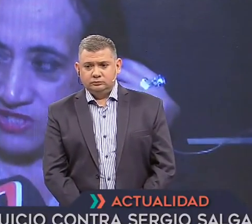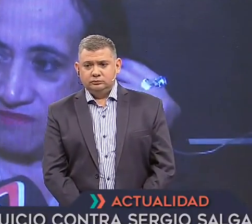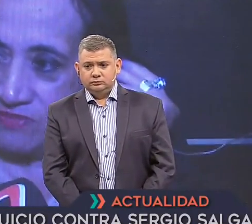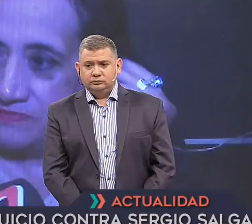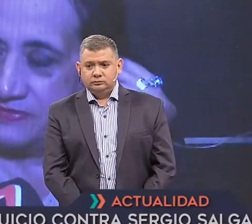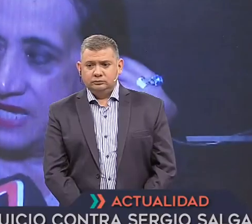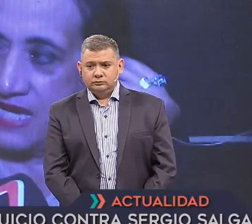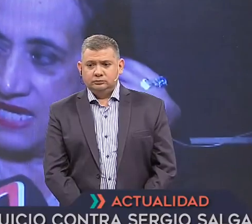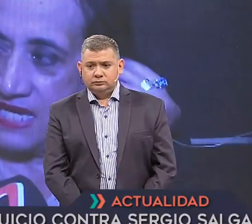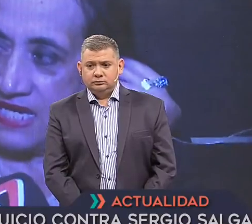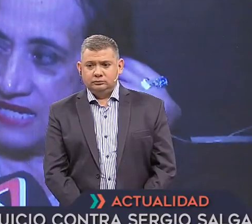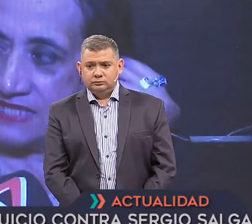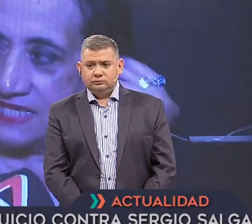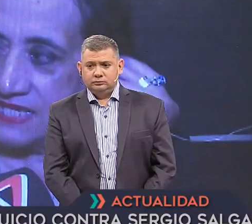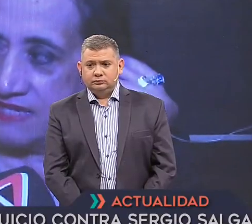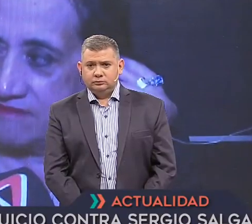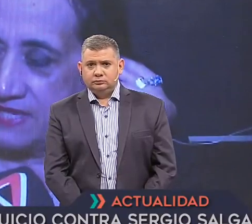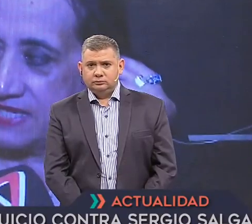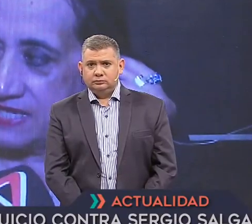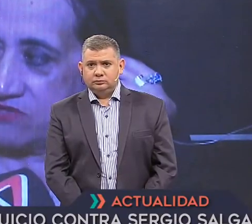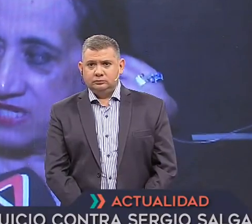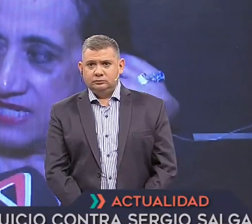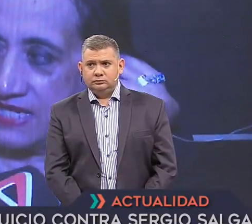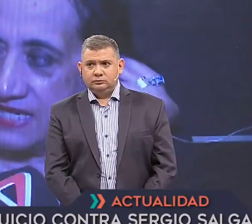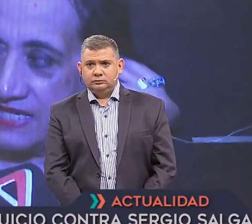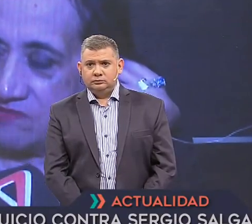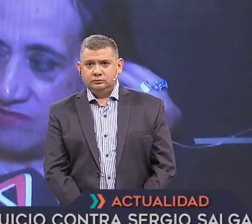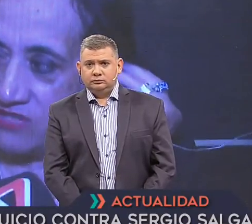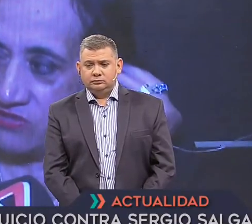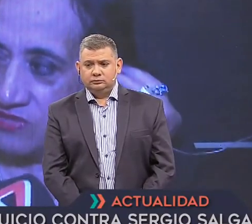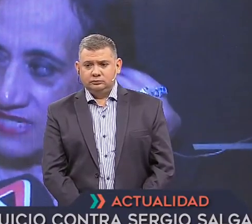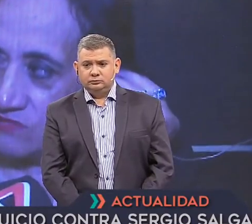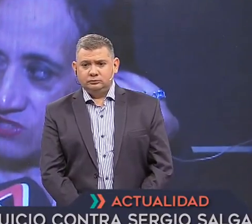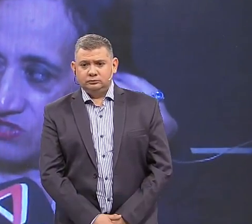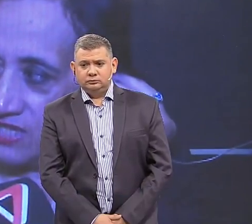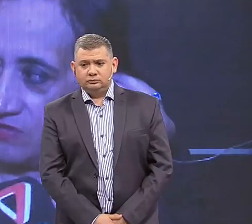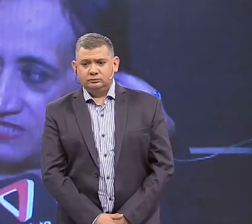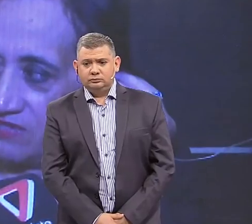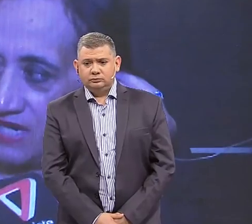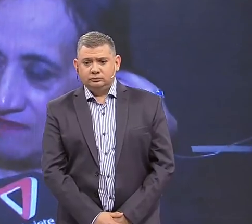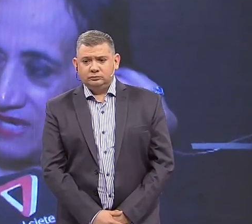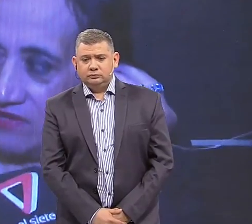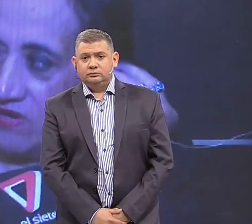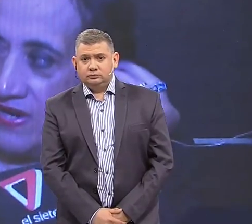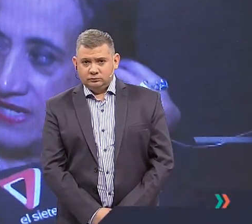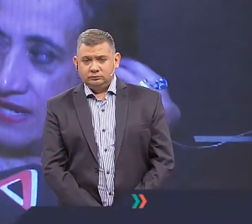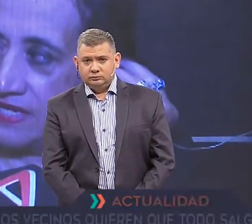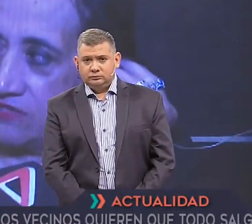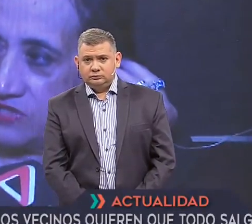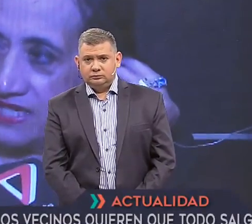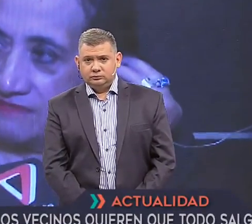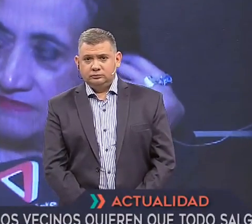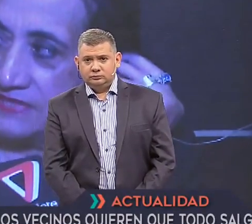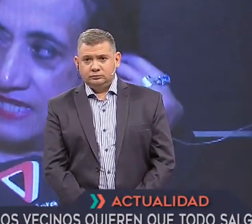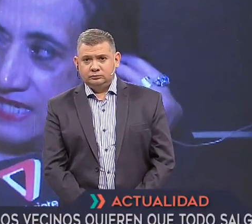mucho tiempo. Así que creo que en este momento la situación de los vecinos ha cambiado, es